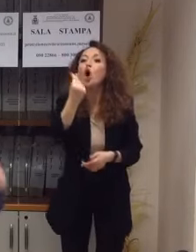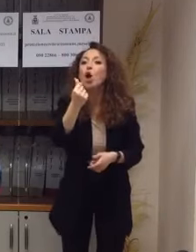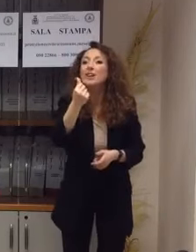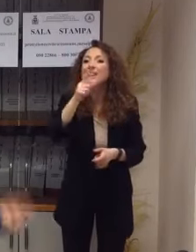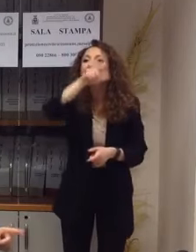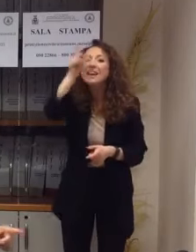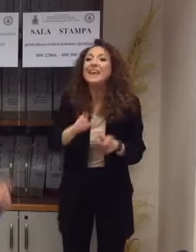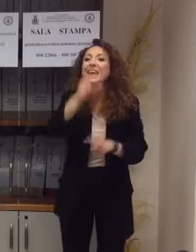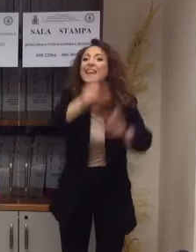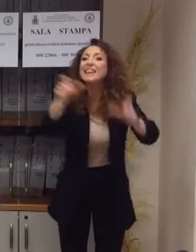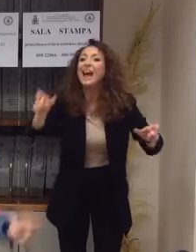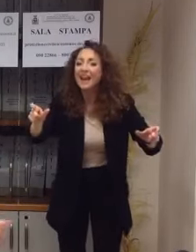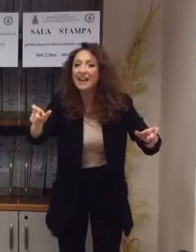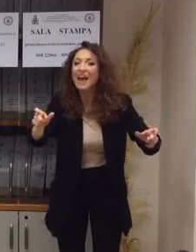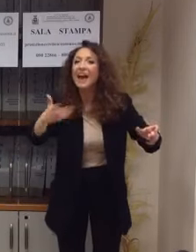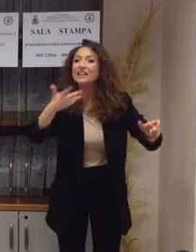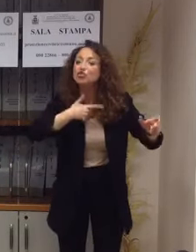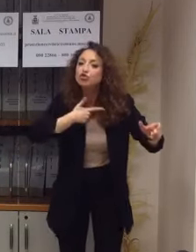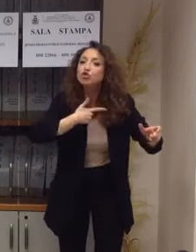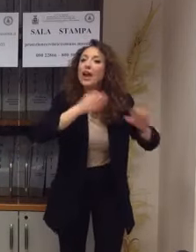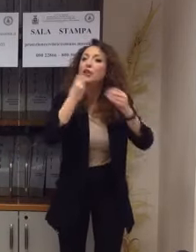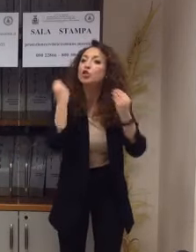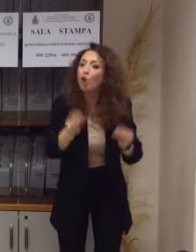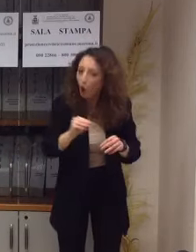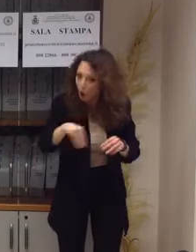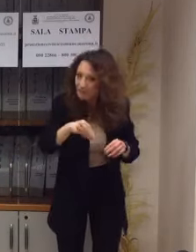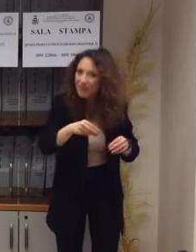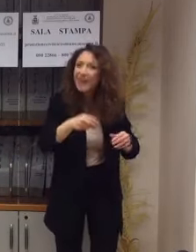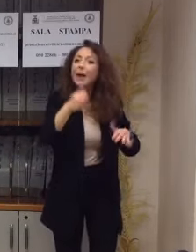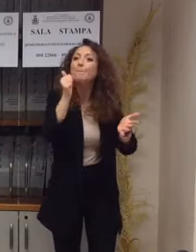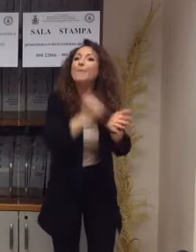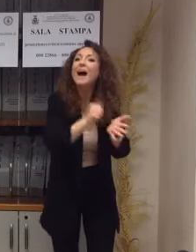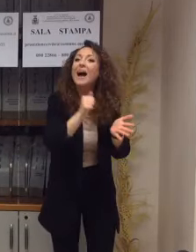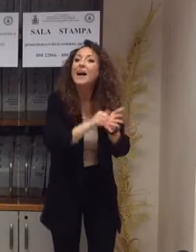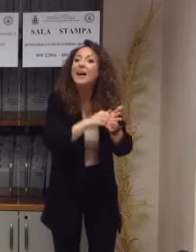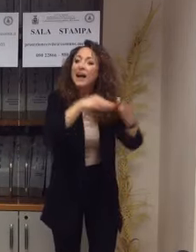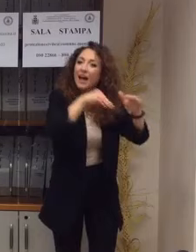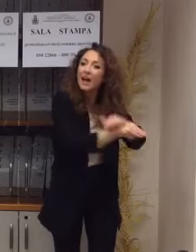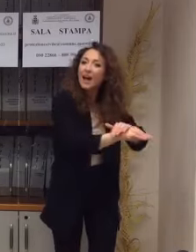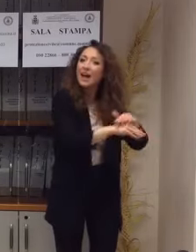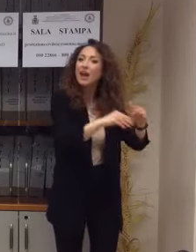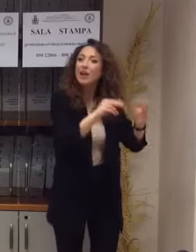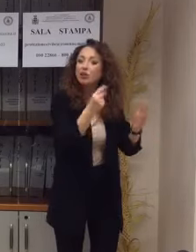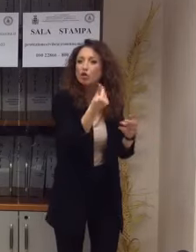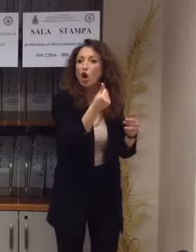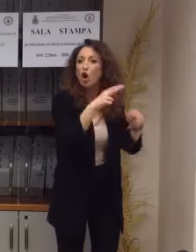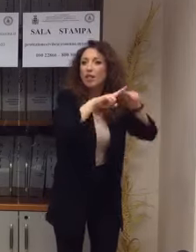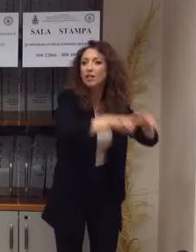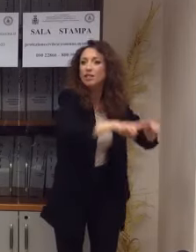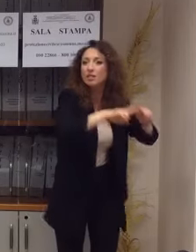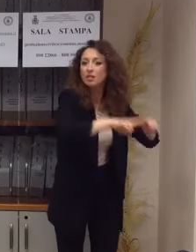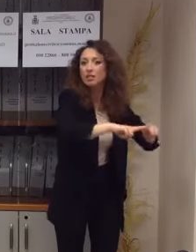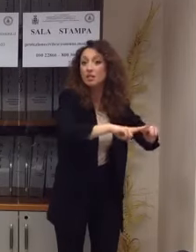sono lì nelle riserve delle nostre banche. E quindi non voglio più fare